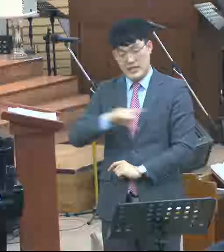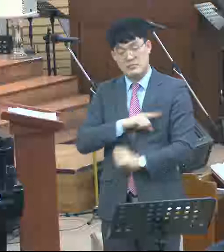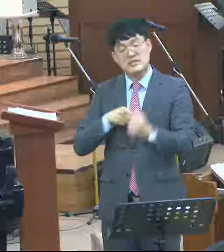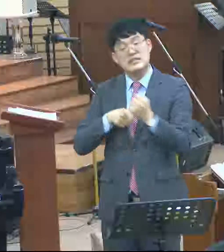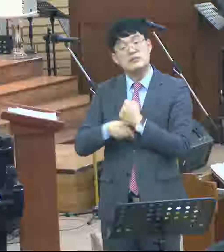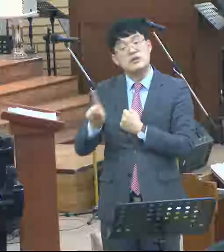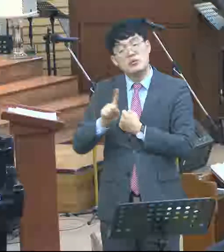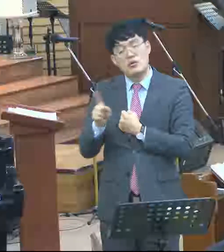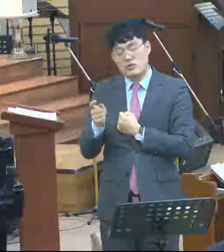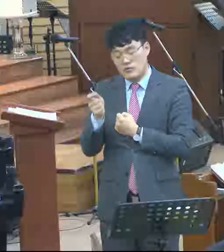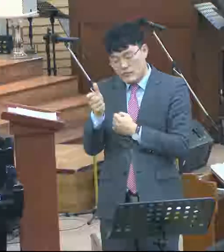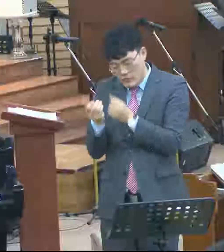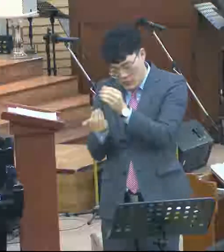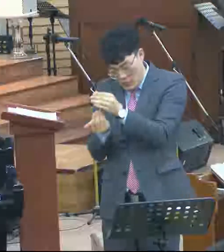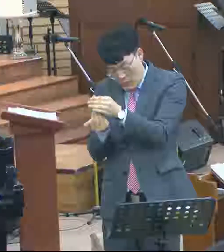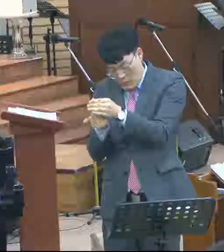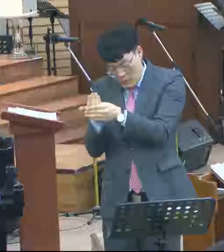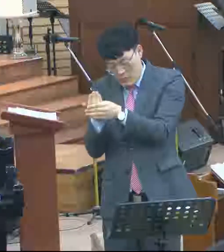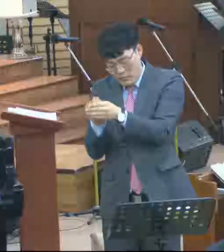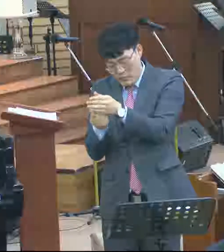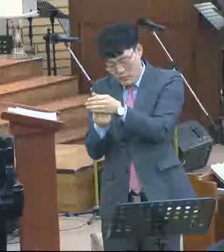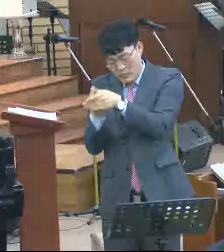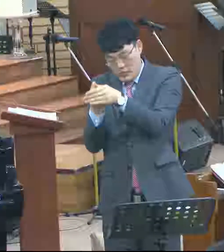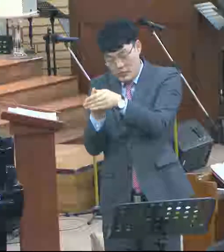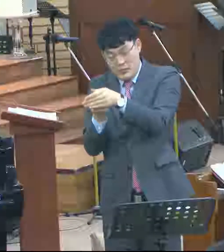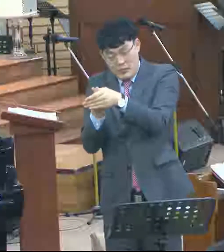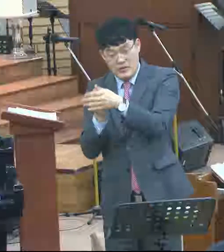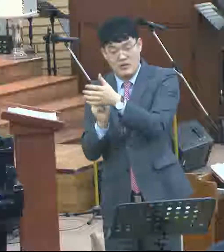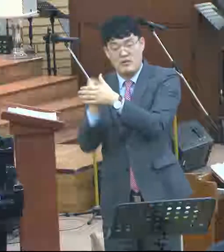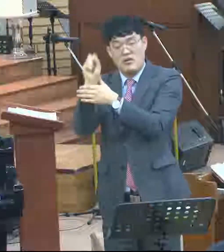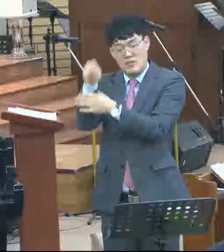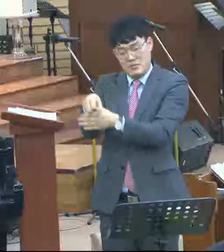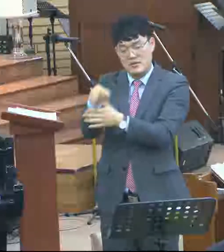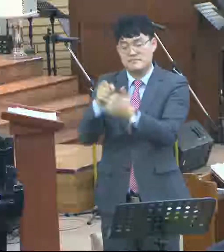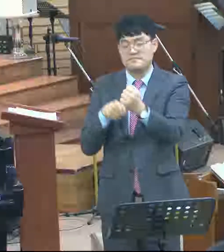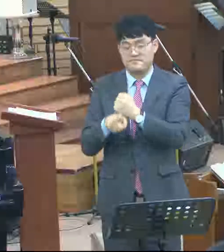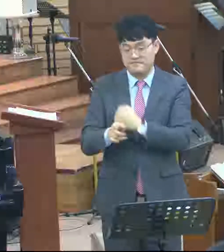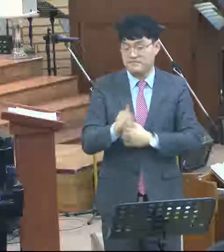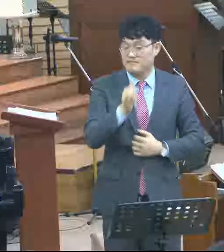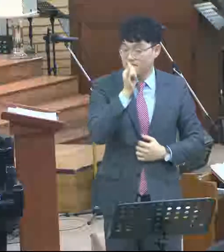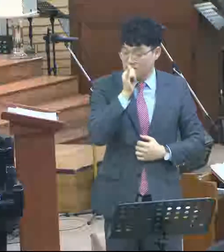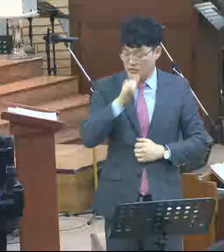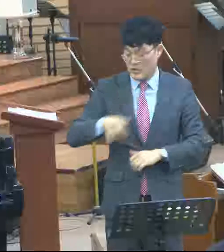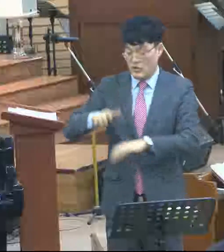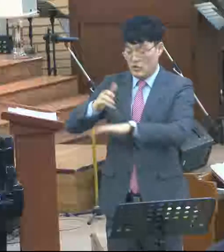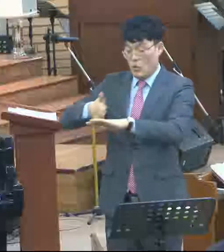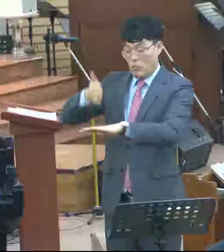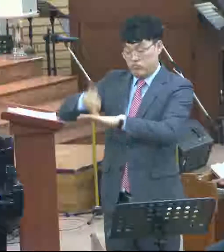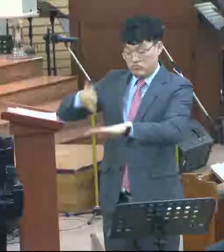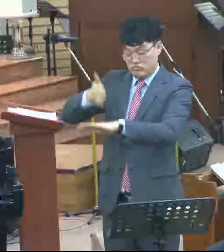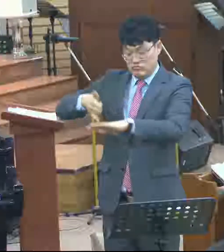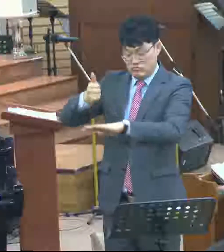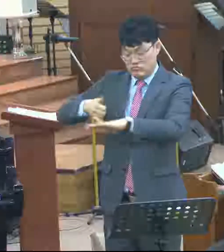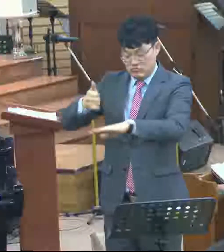튼다, 열매를 맺는다, 농부로서 아주 좋은 이름을 갖고 있다고 보여집니다. 어느